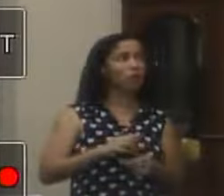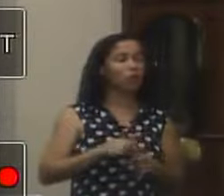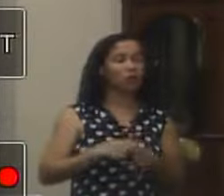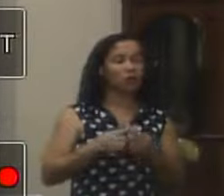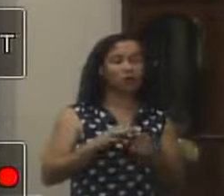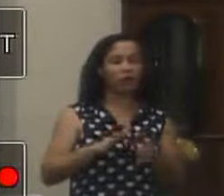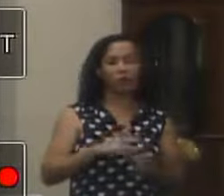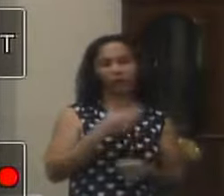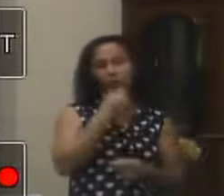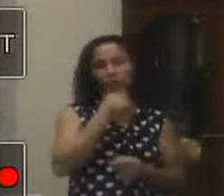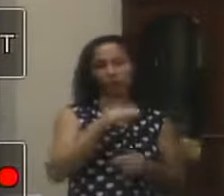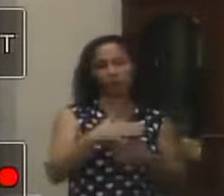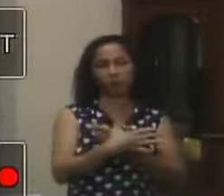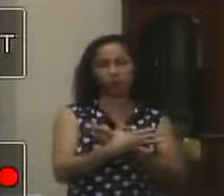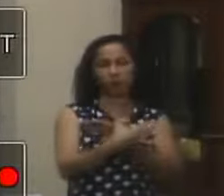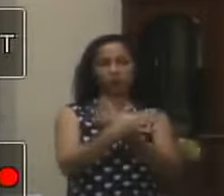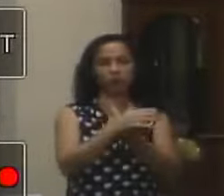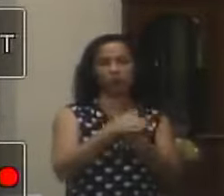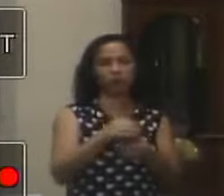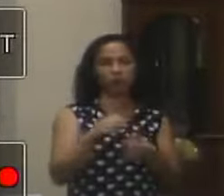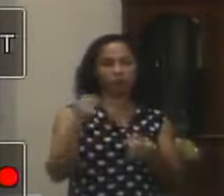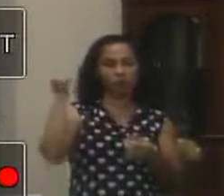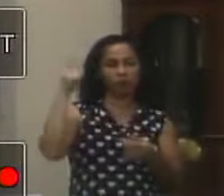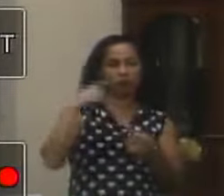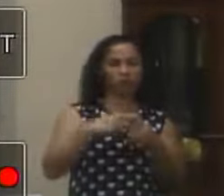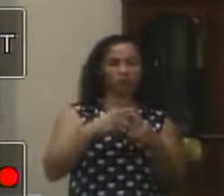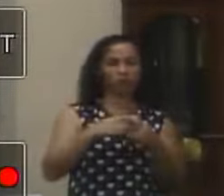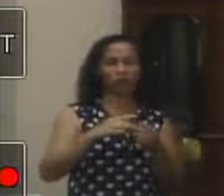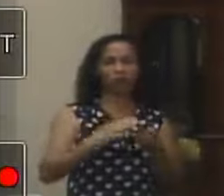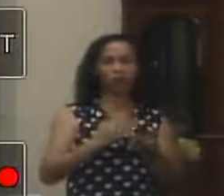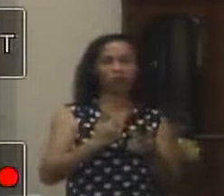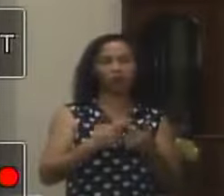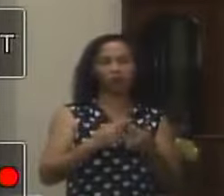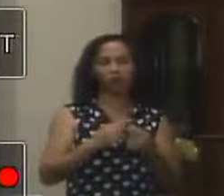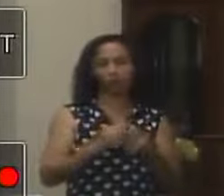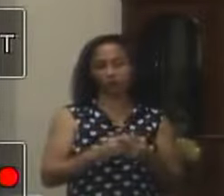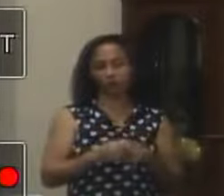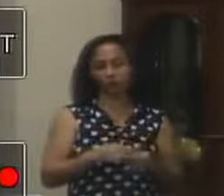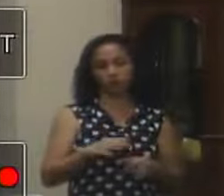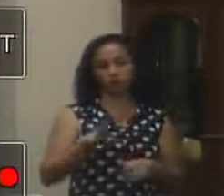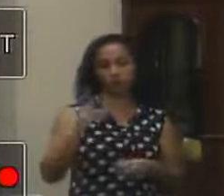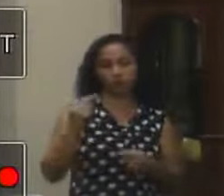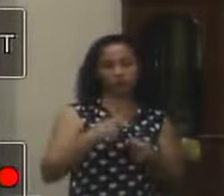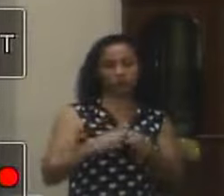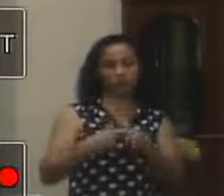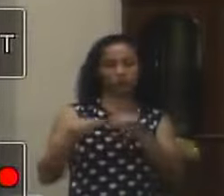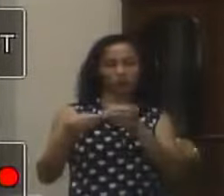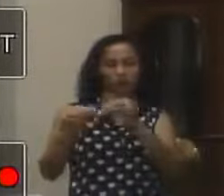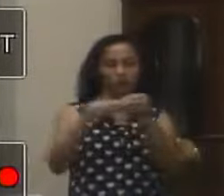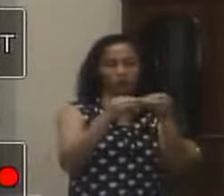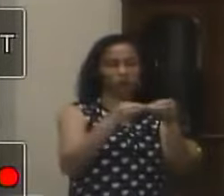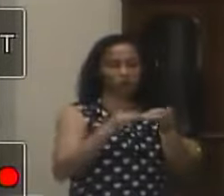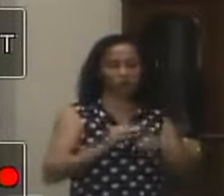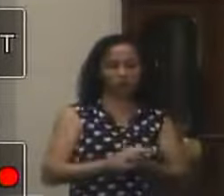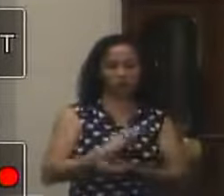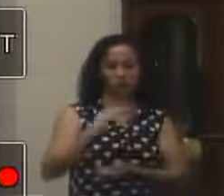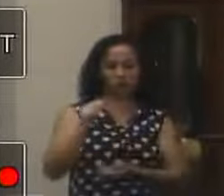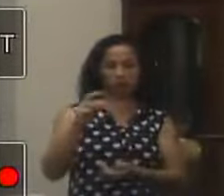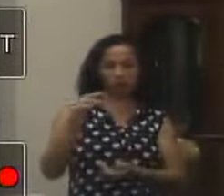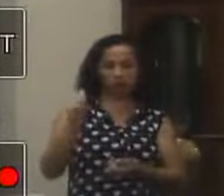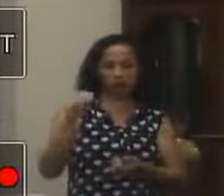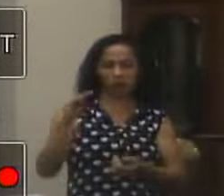luz para a comunidade ali do Espala 2, Matadouro, parte baixa ali do Carambita,